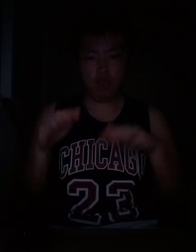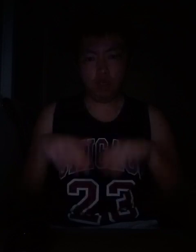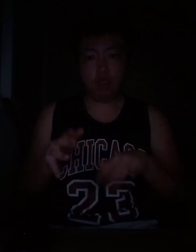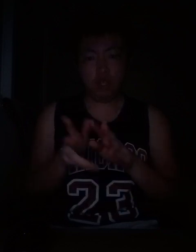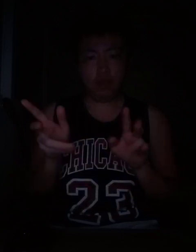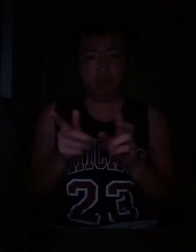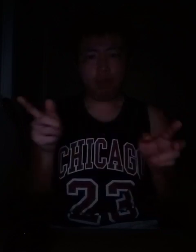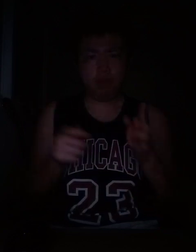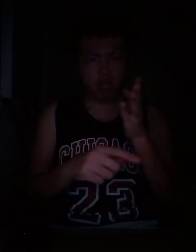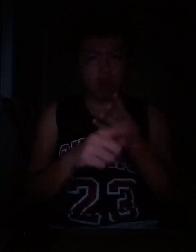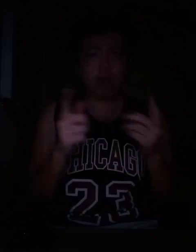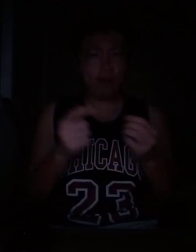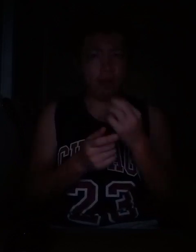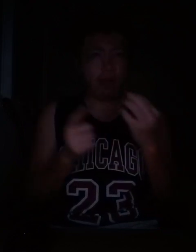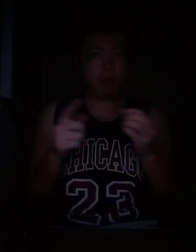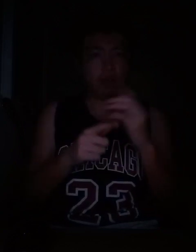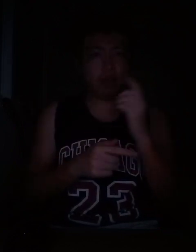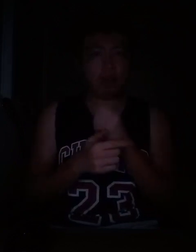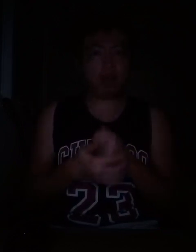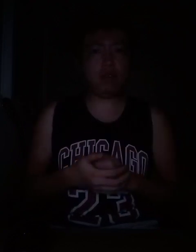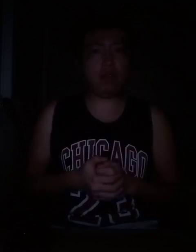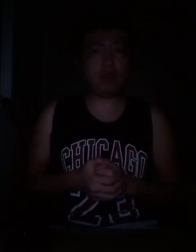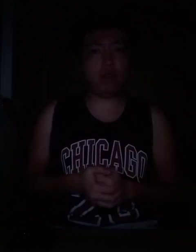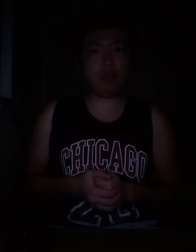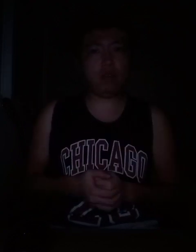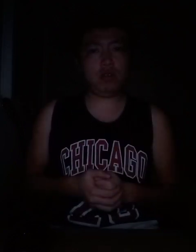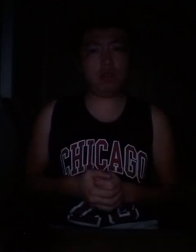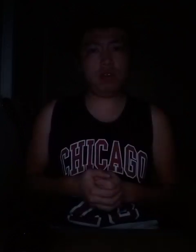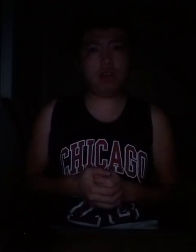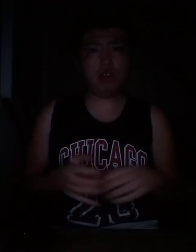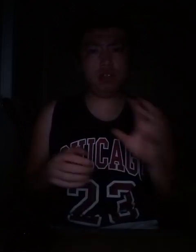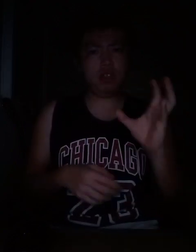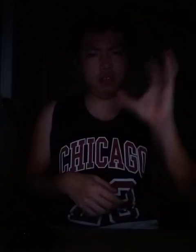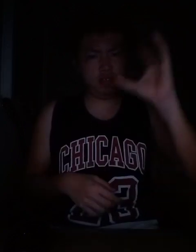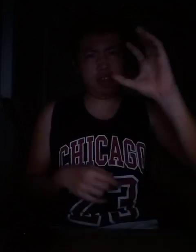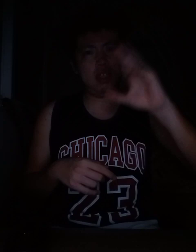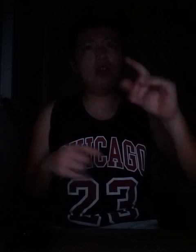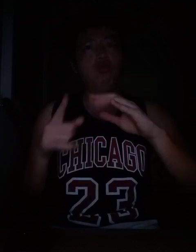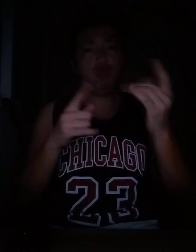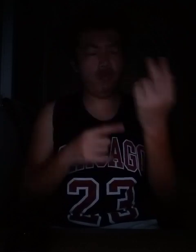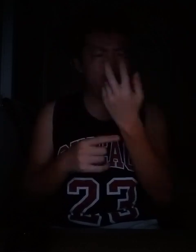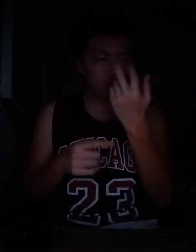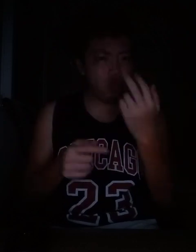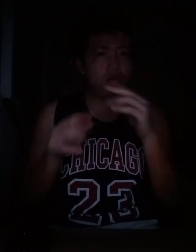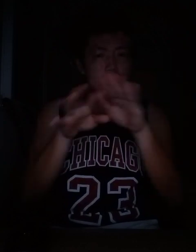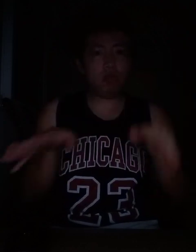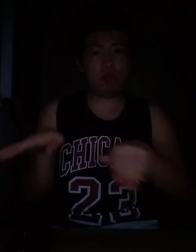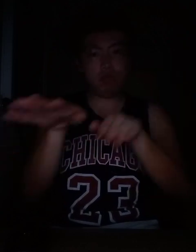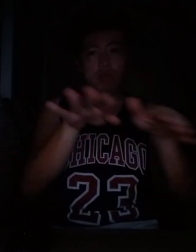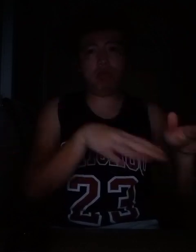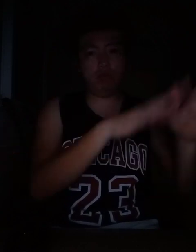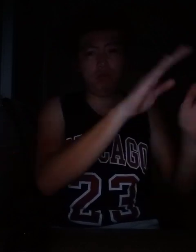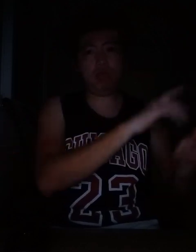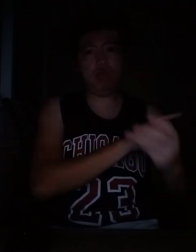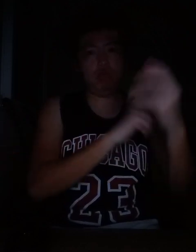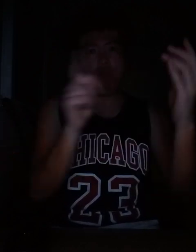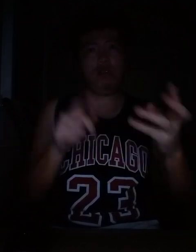입욕 통제 표지판이 세워졌습니다. 태풍 카눈의 영향으로 해상에는 풍랑특보가 발효되면서 일부